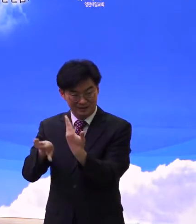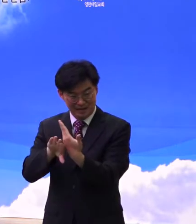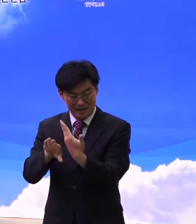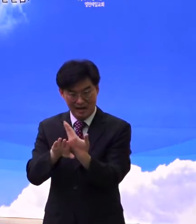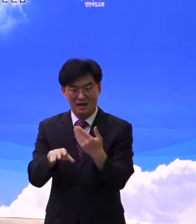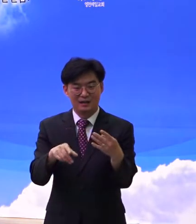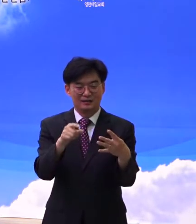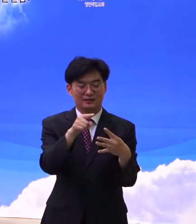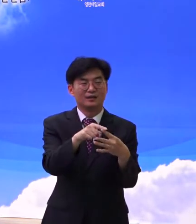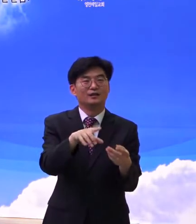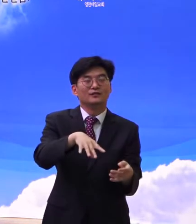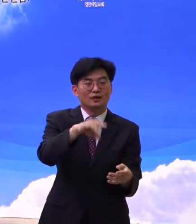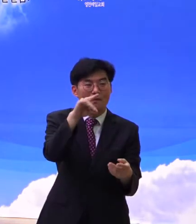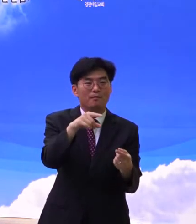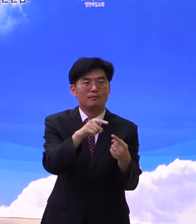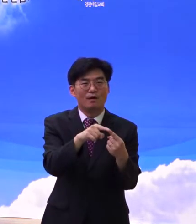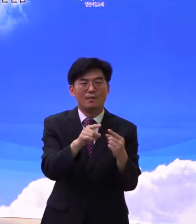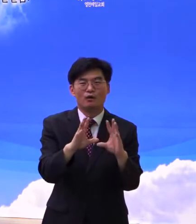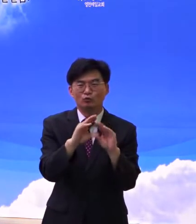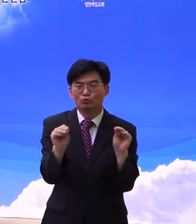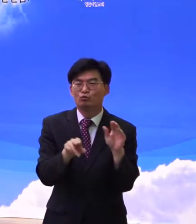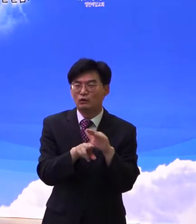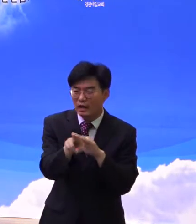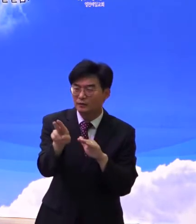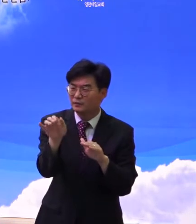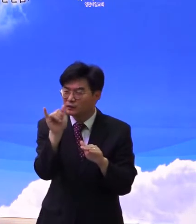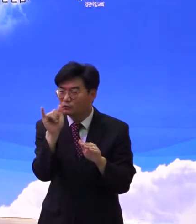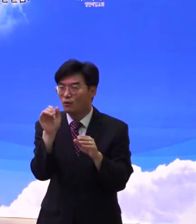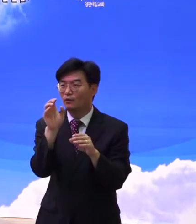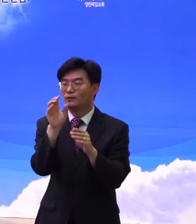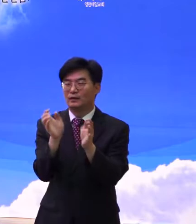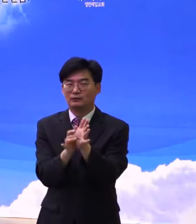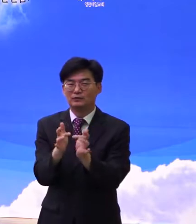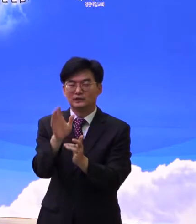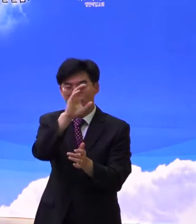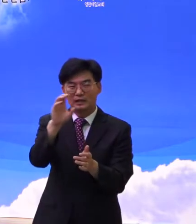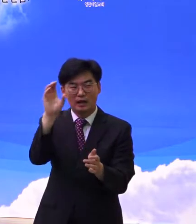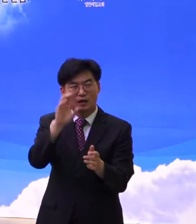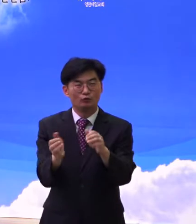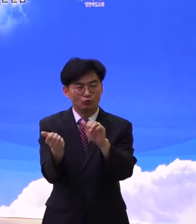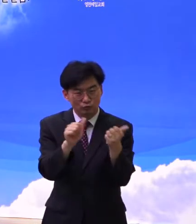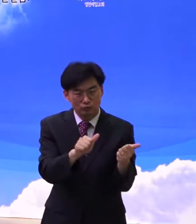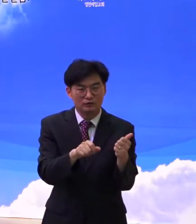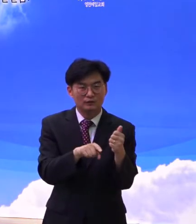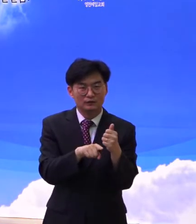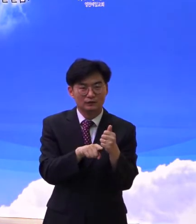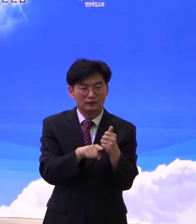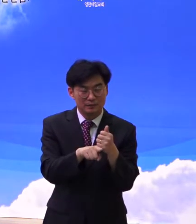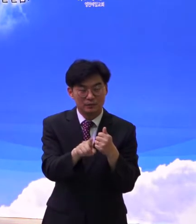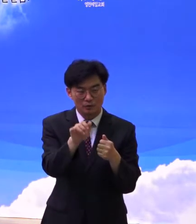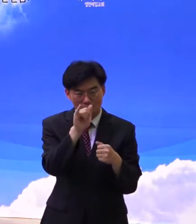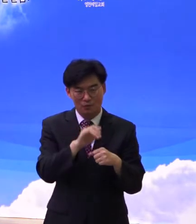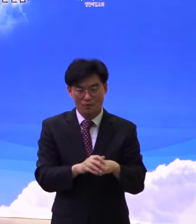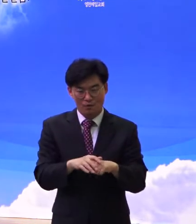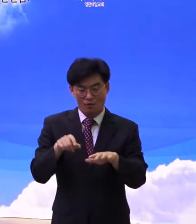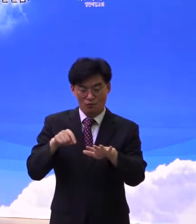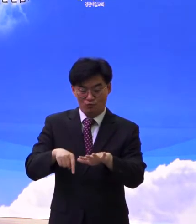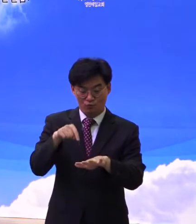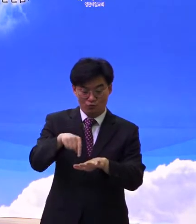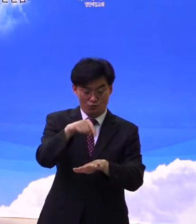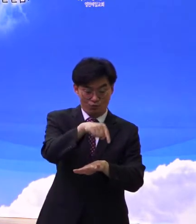6월절에 많은 사건이 출애굽도 했고 예수님이 십자가에 돌아가시던 이때쯤이었는데 6월절 바로 다음날